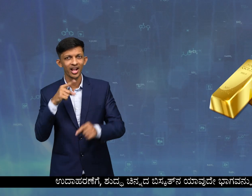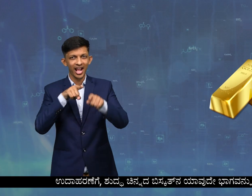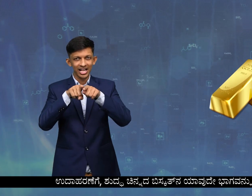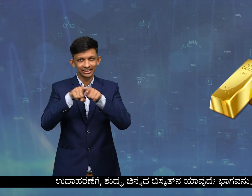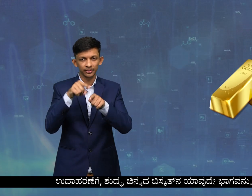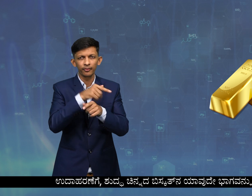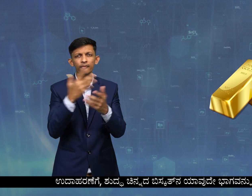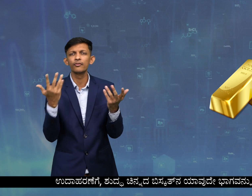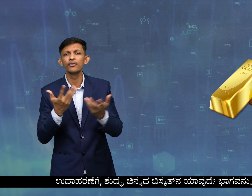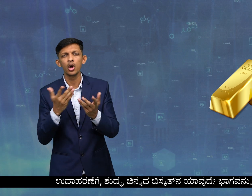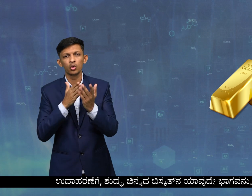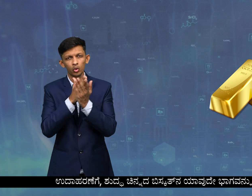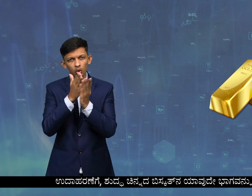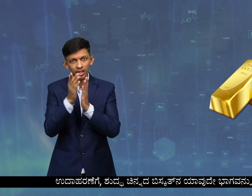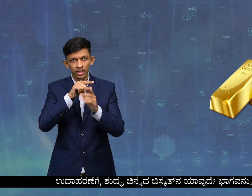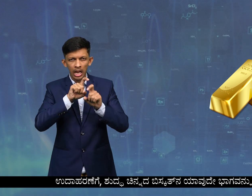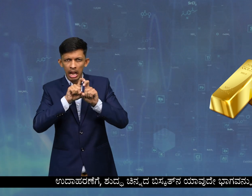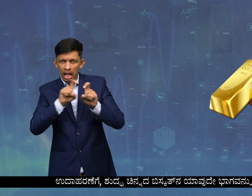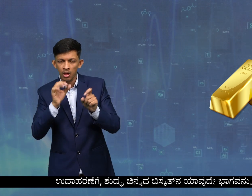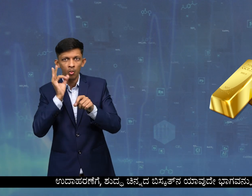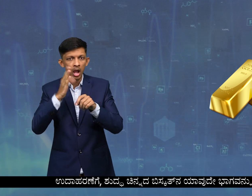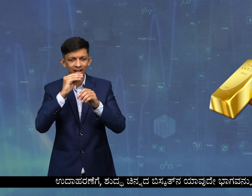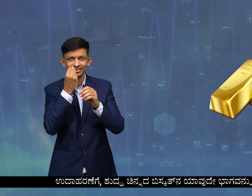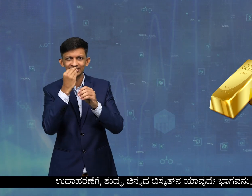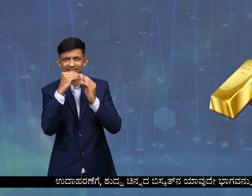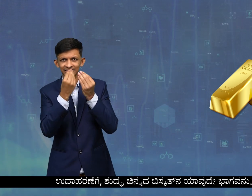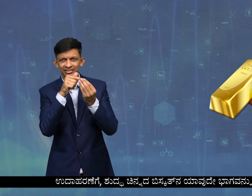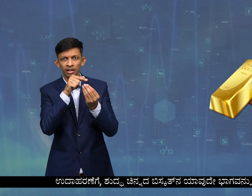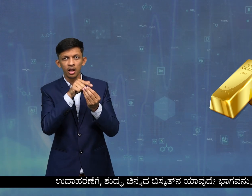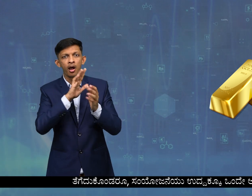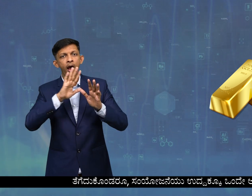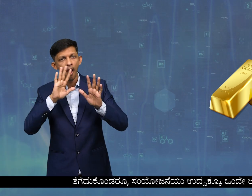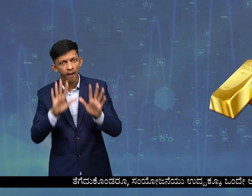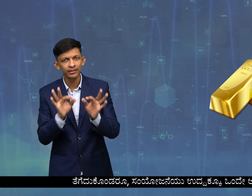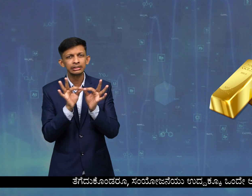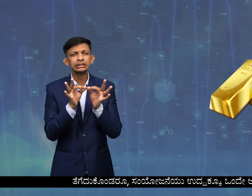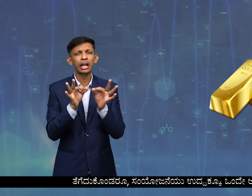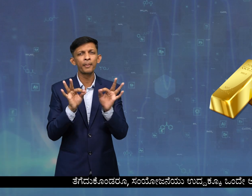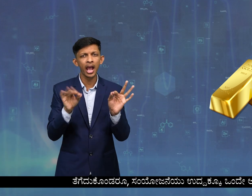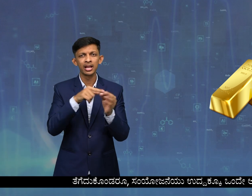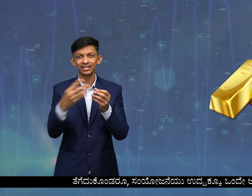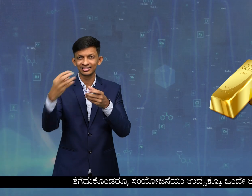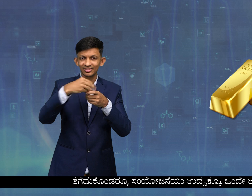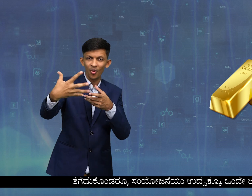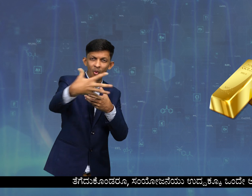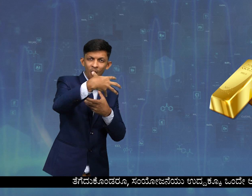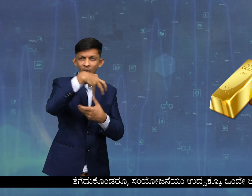ಉದಾಹರಣೆಗೆ, ಶುದ್ಧ ಚಿನ್ನದ ಬಿಸ್ಕತ್ನ ಯಾವುದೇ ಭಾಗವನ್ನು ಮಾದರಿಯಾಗಿ ತೆಗೆದುಕೊಂಡರೂ ಸಂಯೋಜನೆಯು ಉದ್ದಕ್ಕೂ